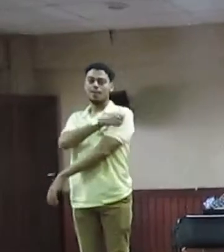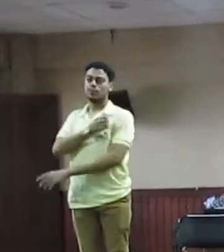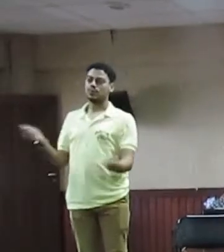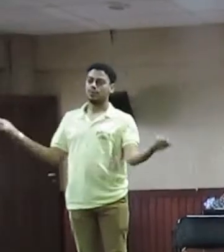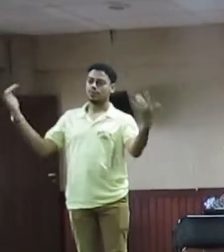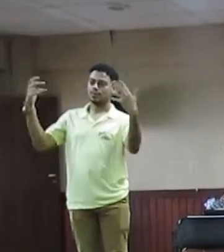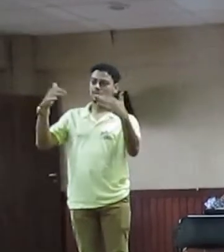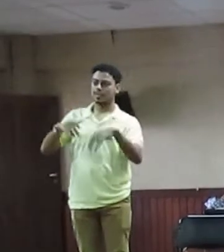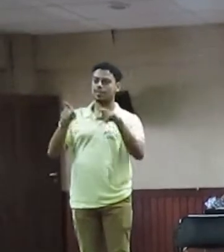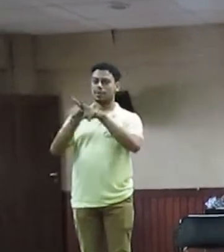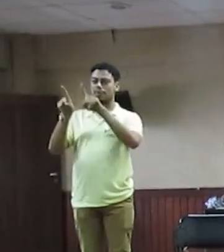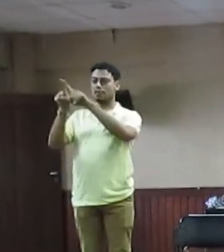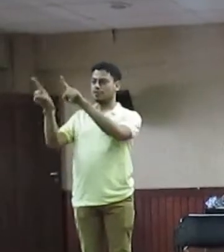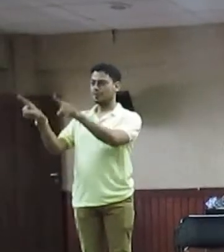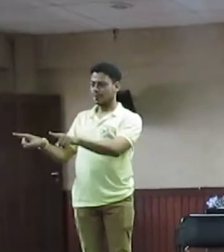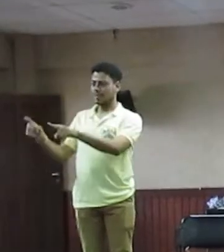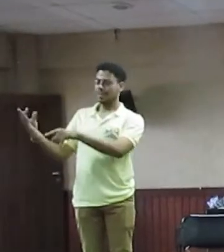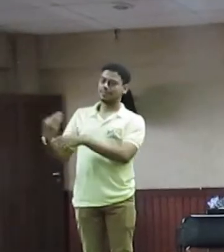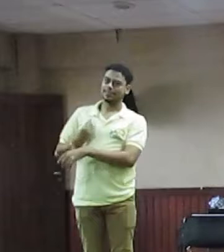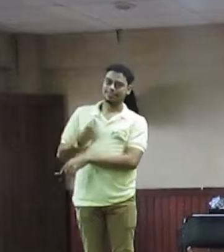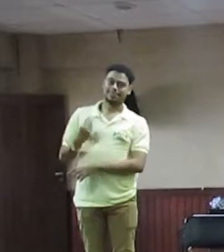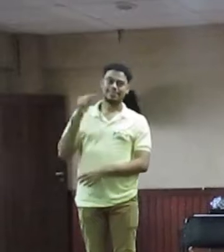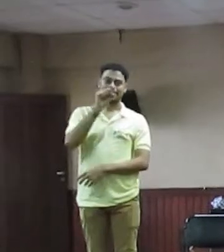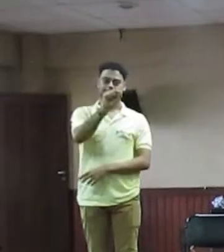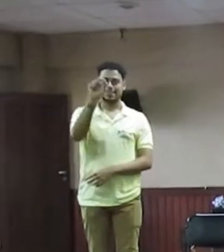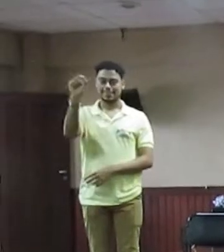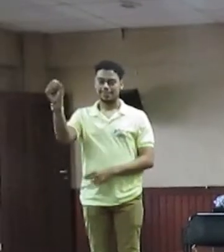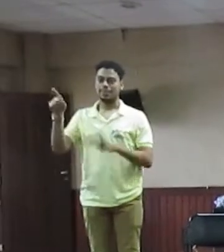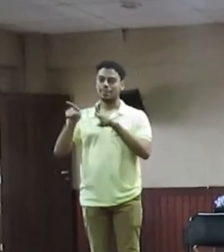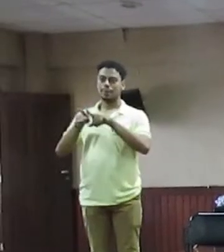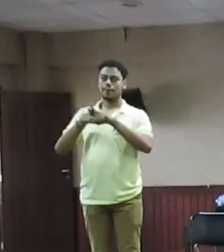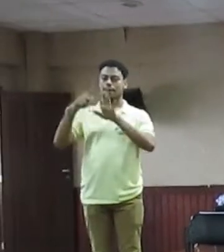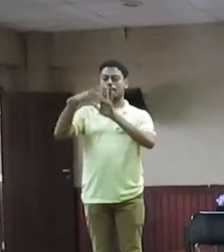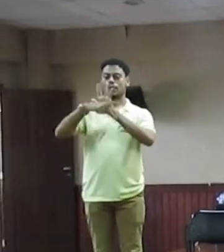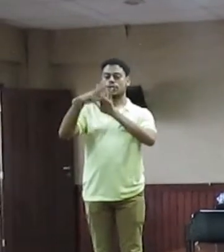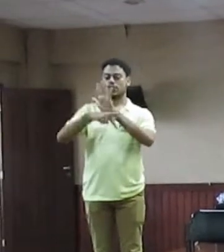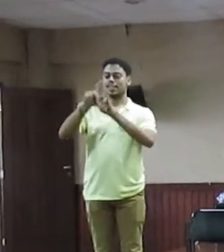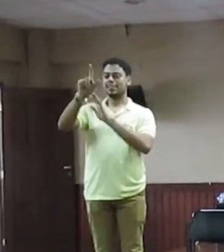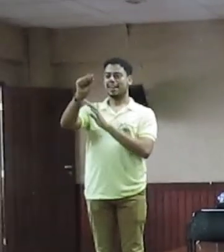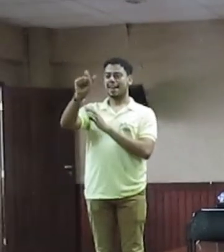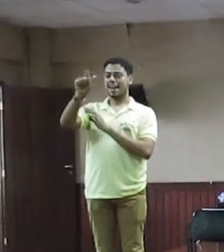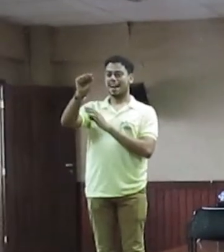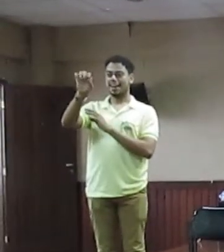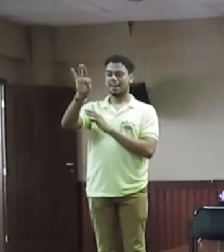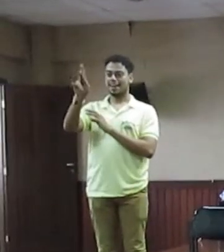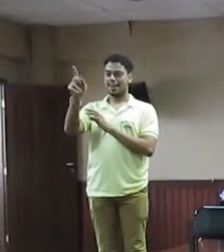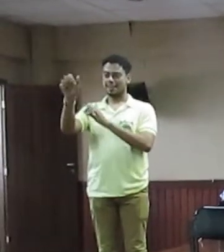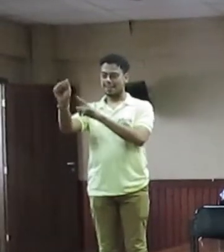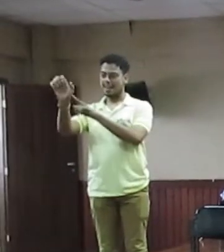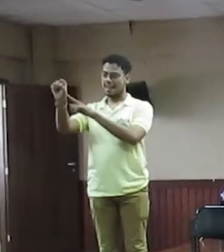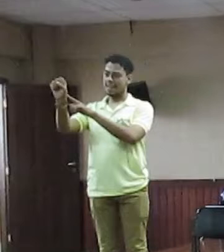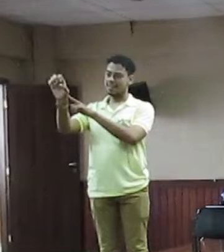alunos, aos funcionários da instituição, ao projeto Ágata Esmeralda, que